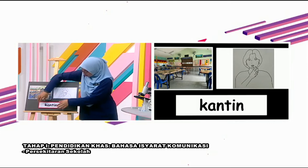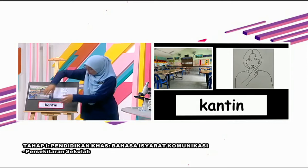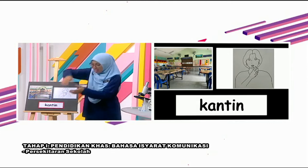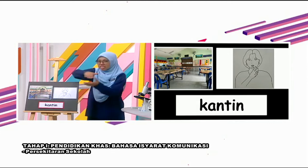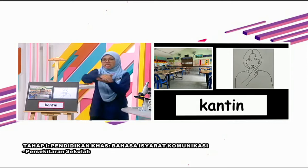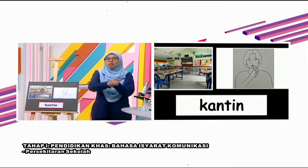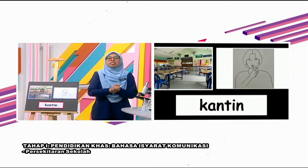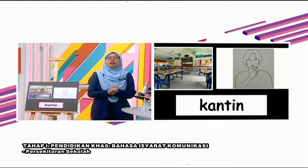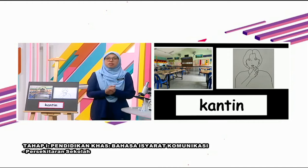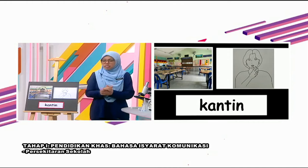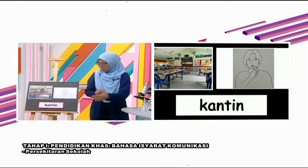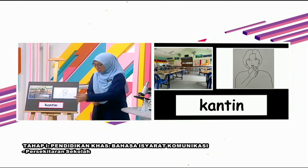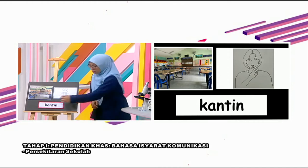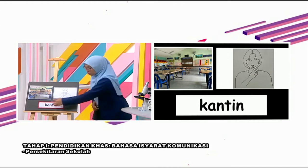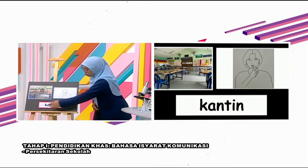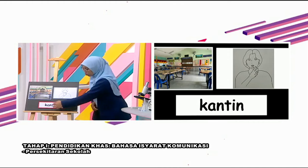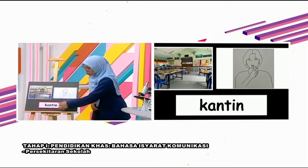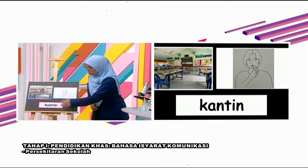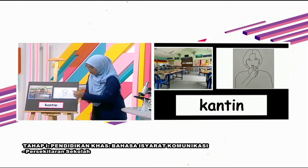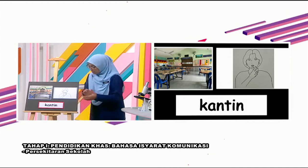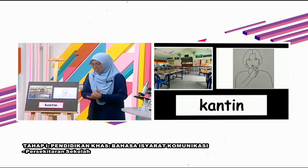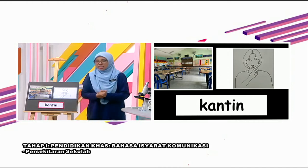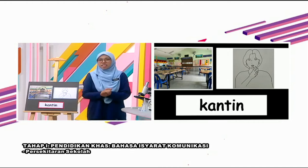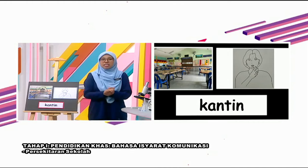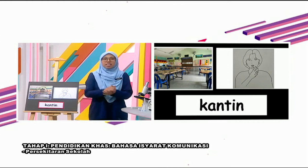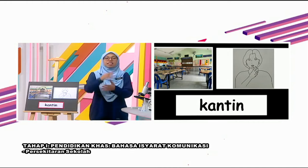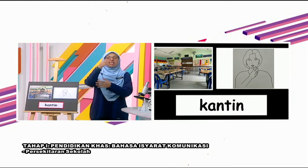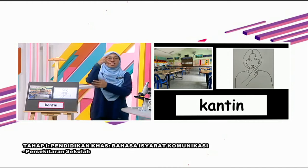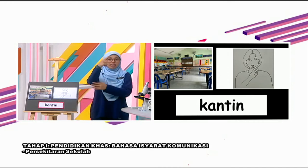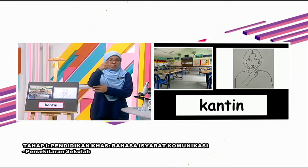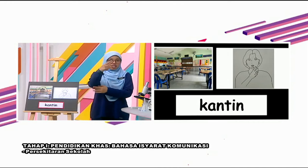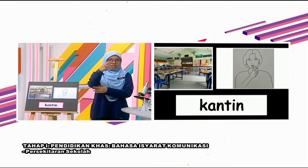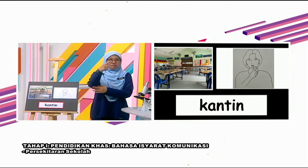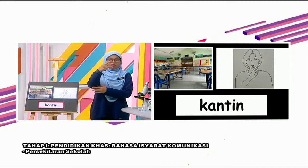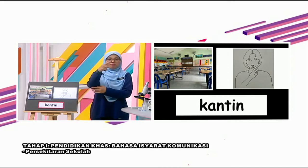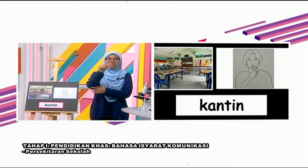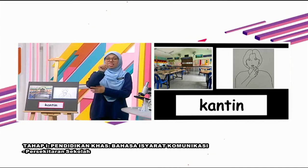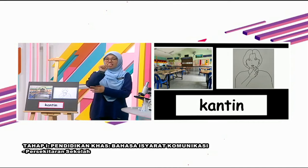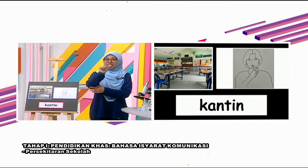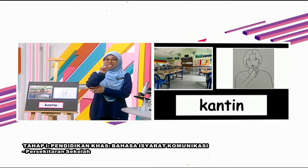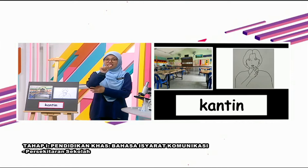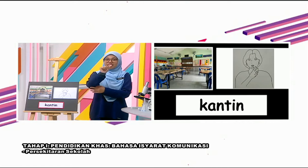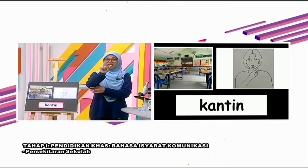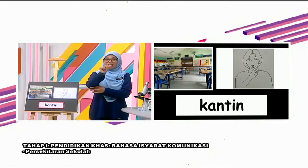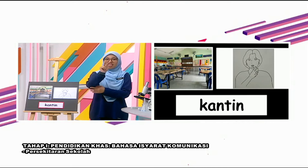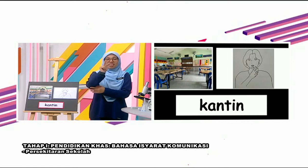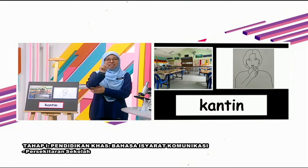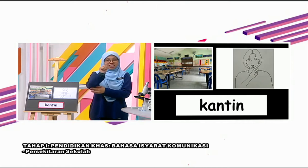Okey, kita eja sama-sama untuk perkataan kantin. K, A,